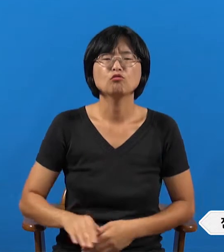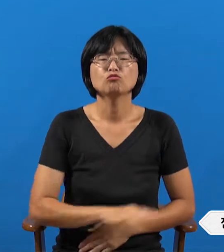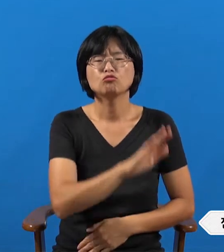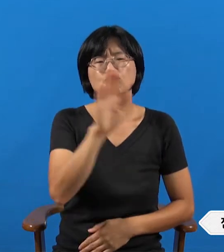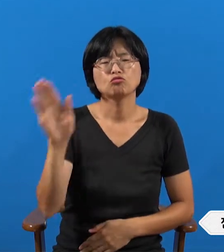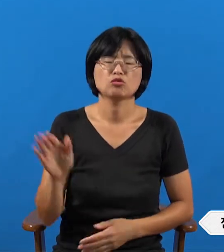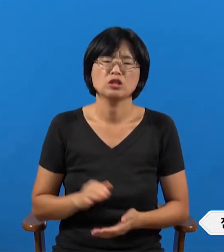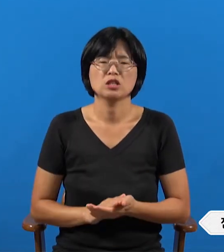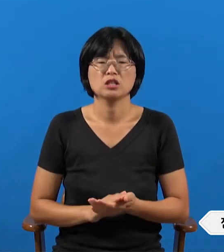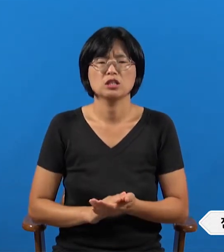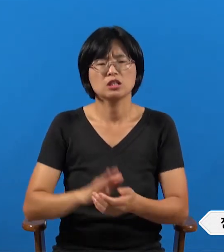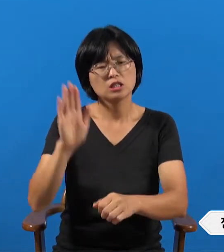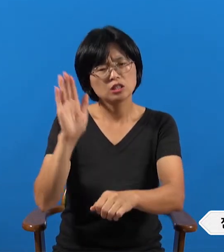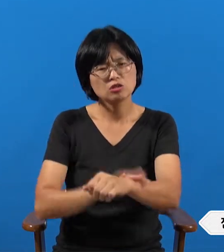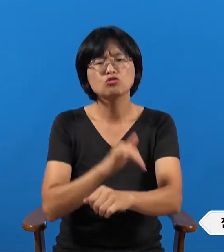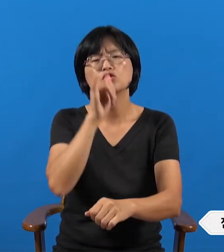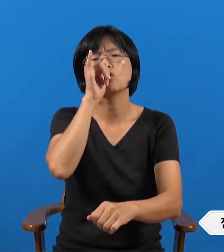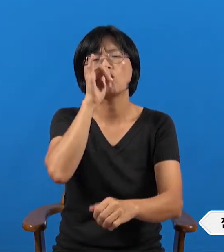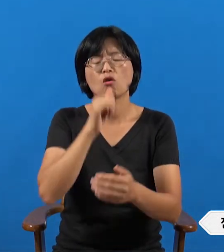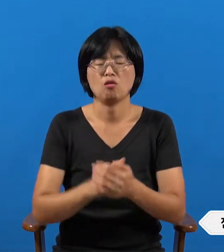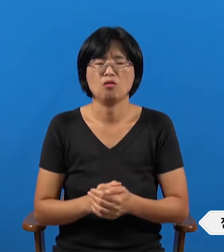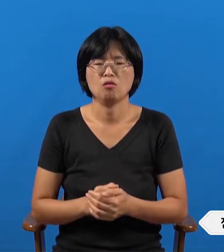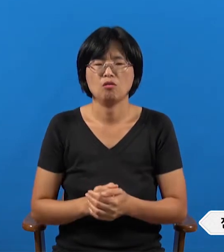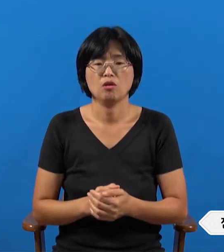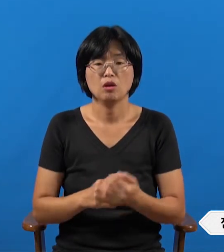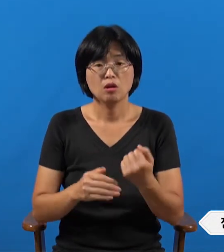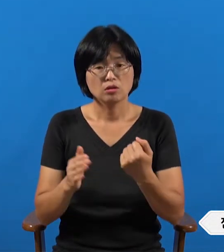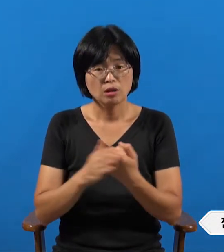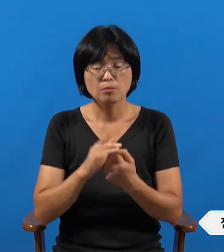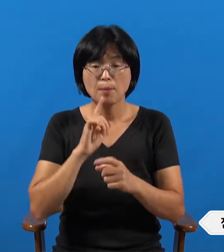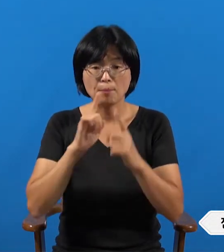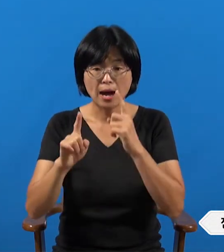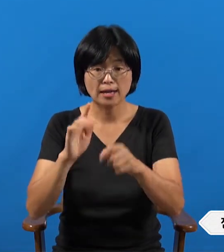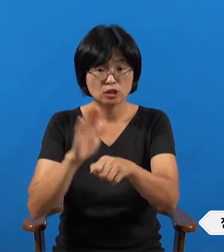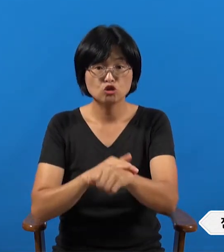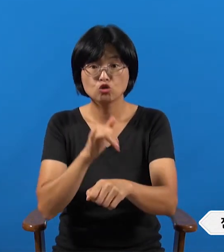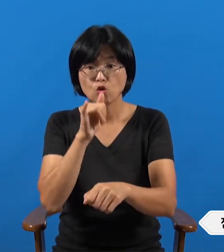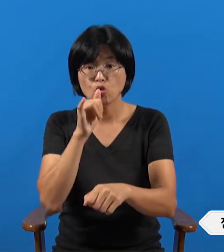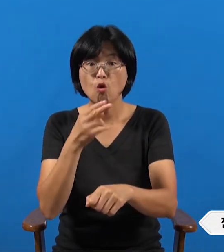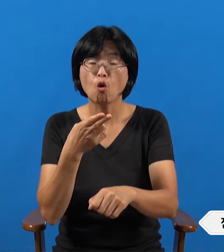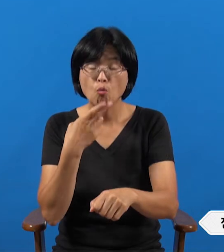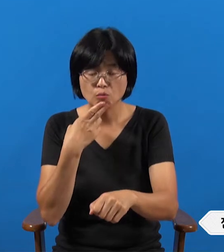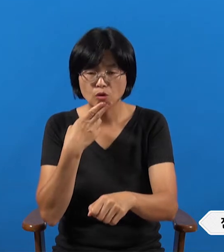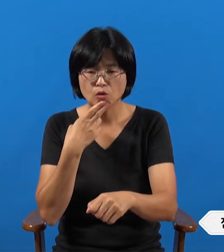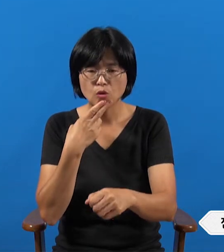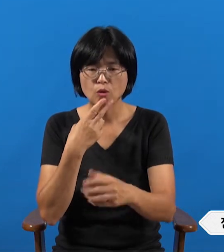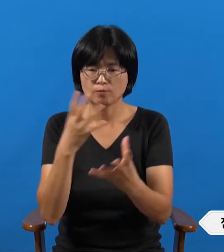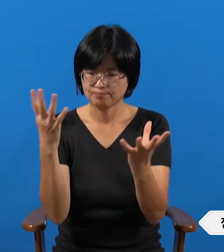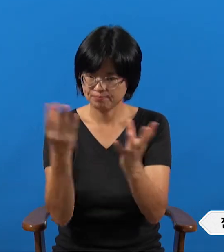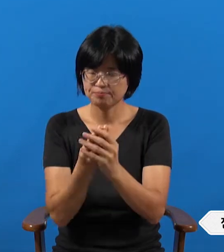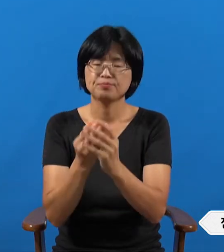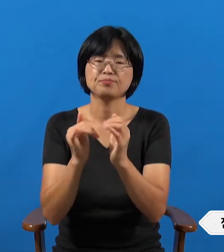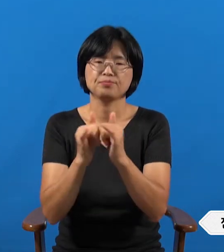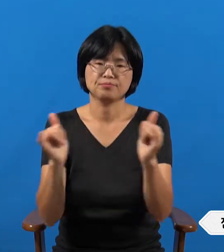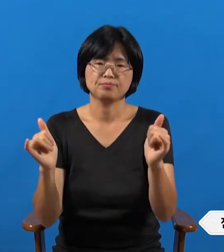말씀합니다. 우리가 다 실수가 많으니 만일 말에 실수가 없는 자라면 곧 온전한